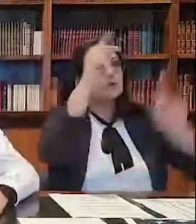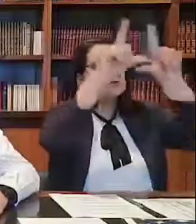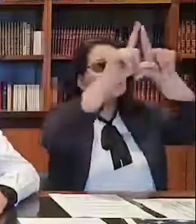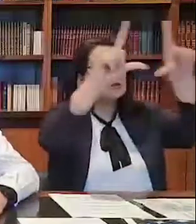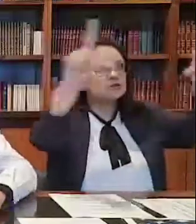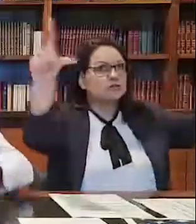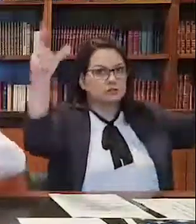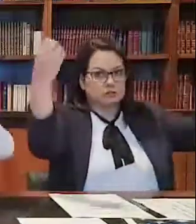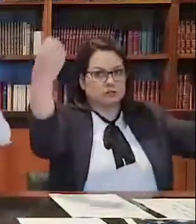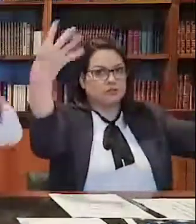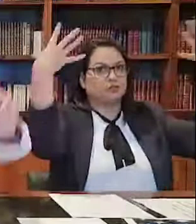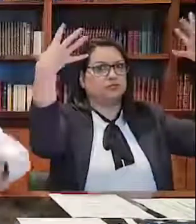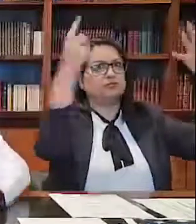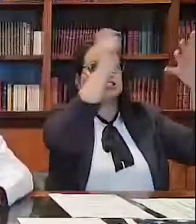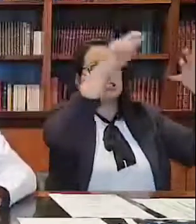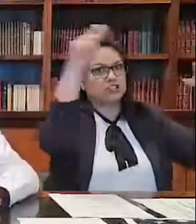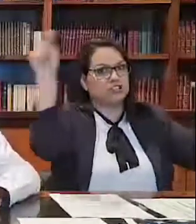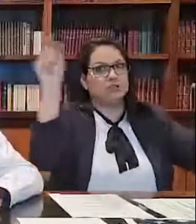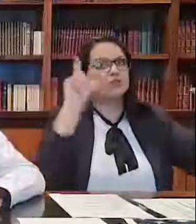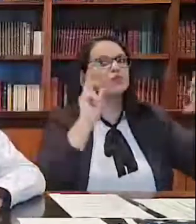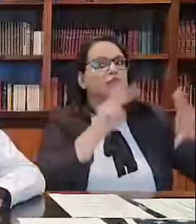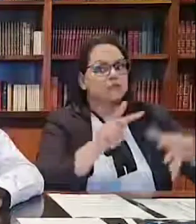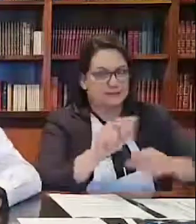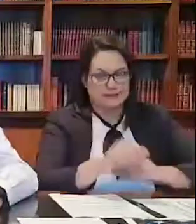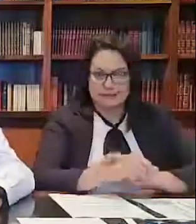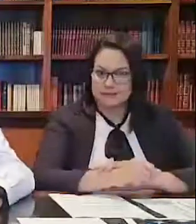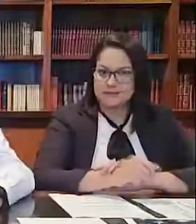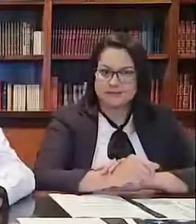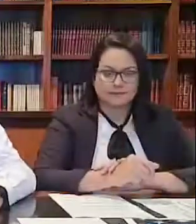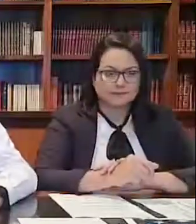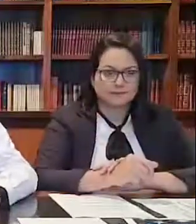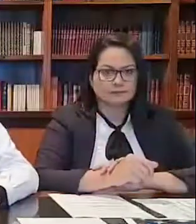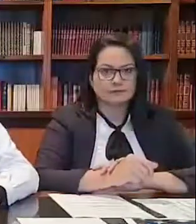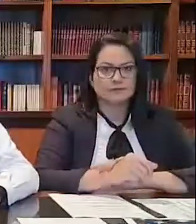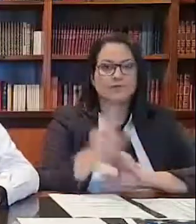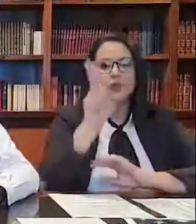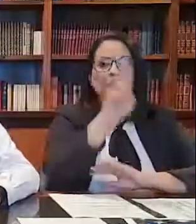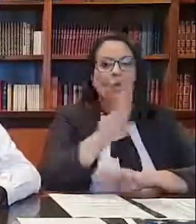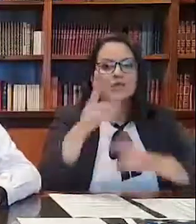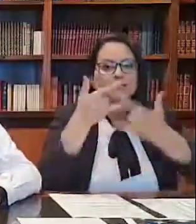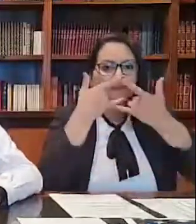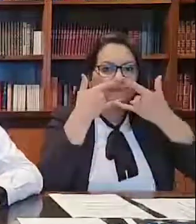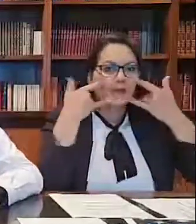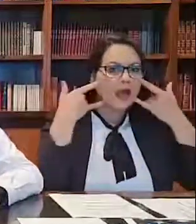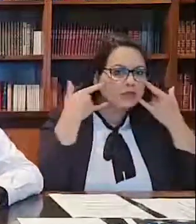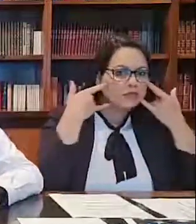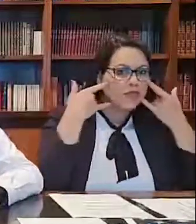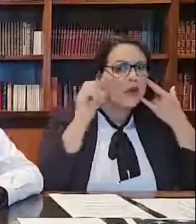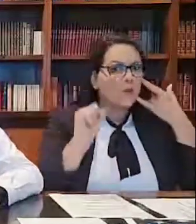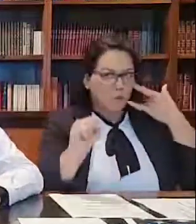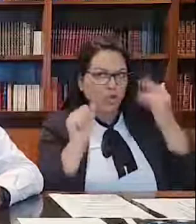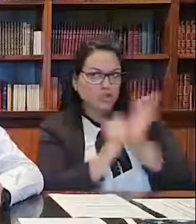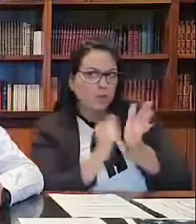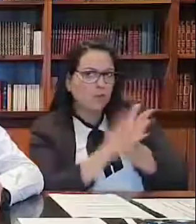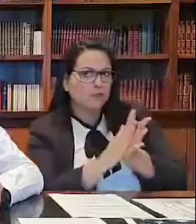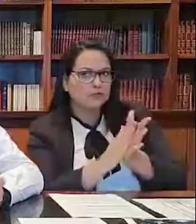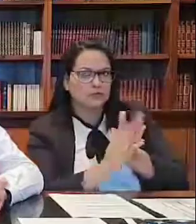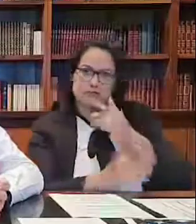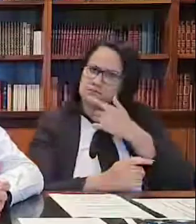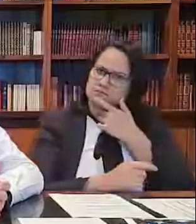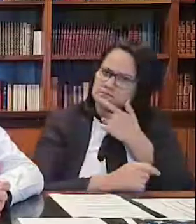painéis Luminosos escrito o seguinte ver se alguém viu aí é use máscara sujeito a multa